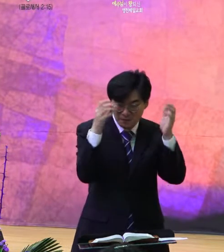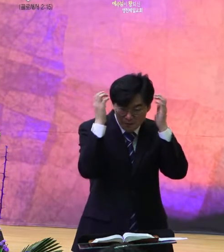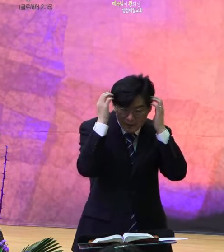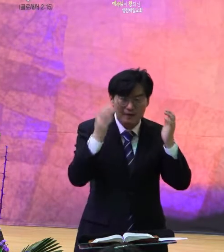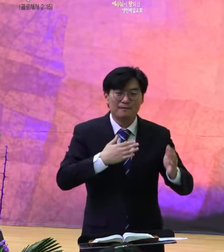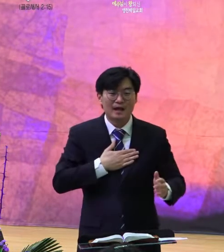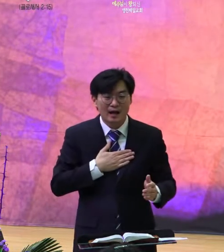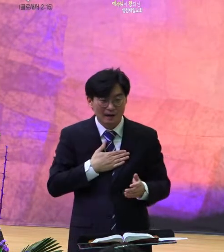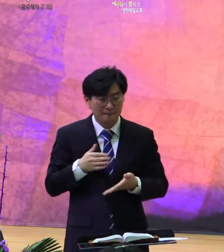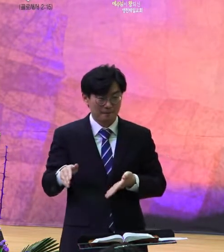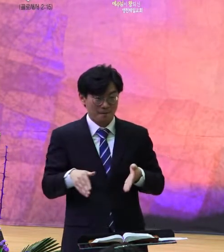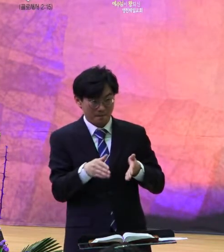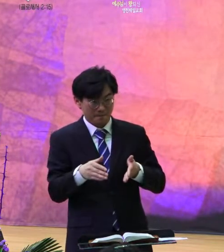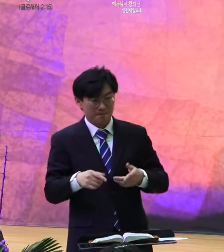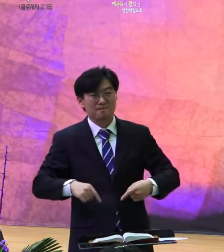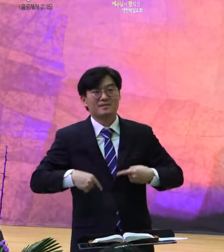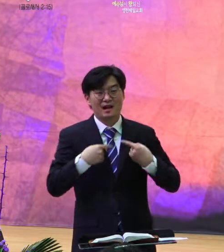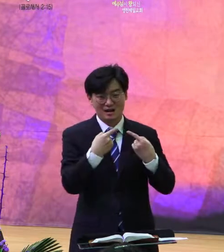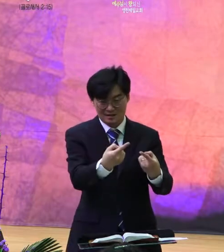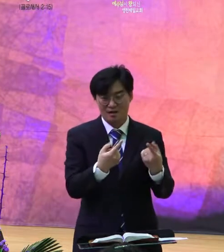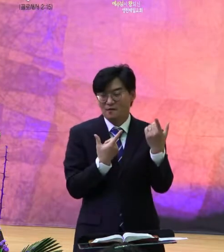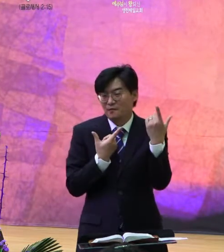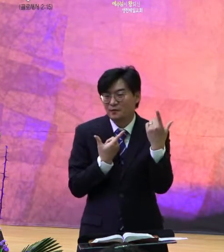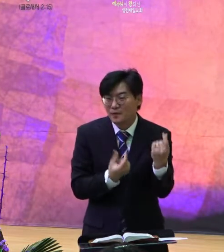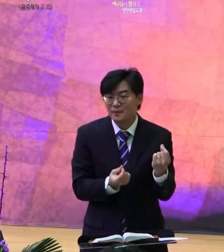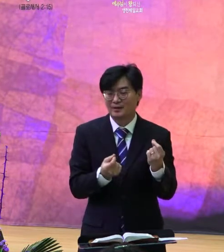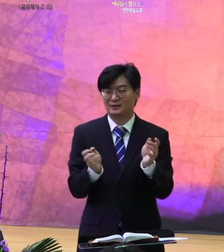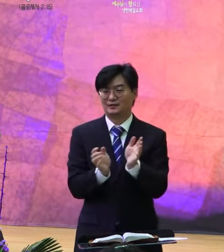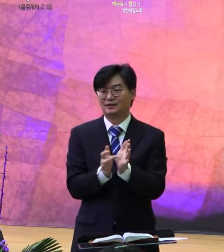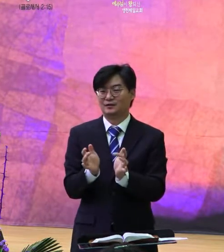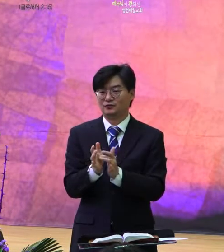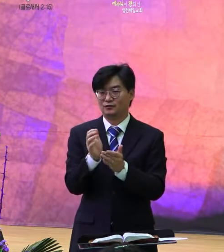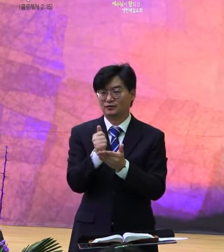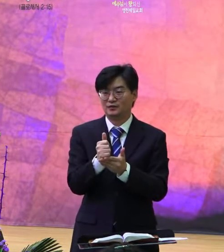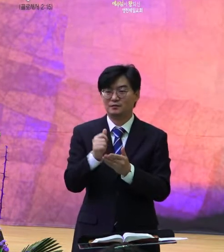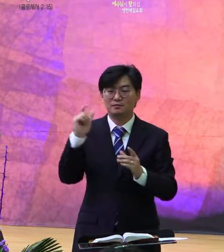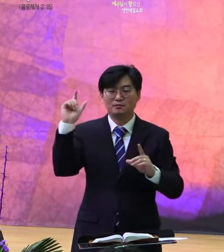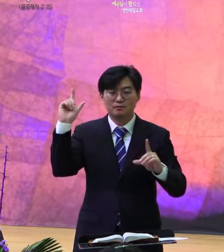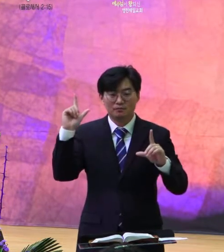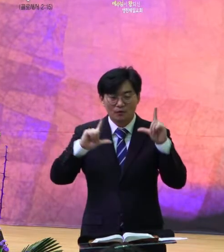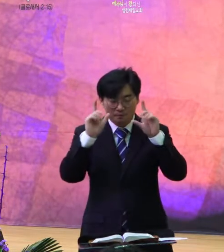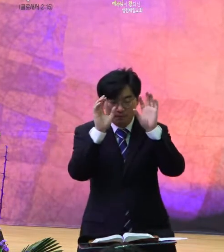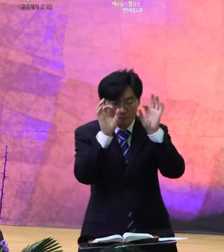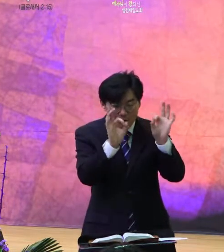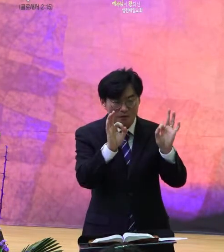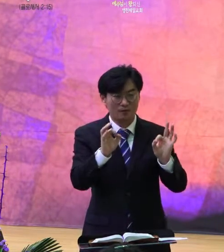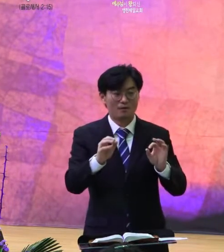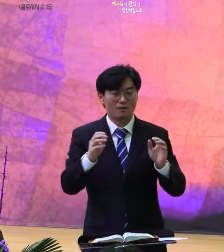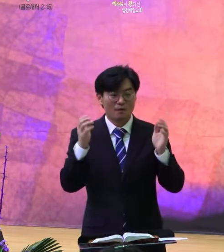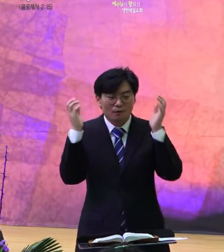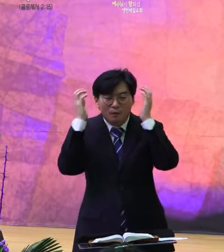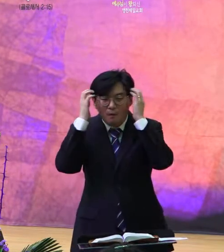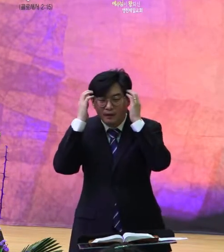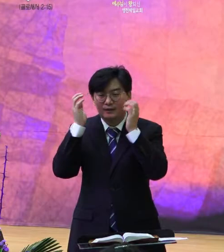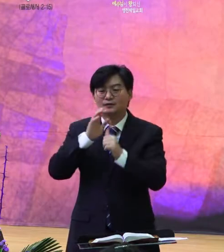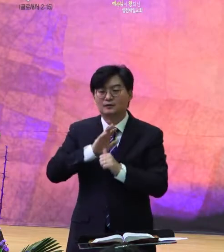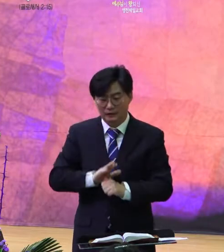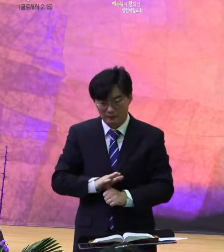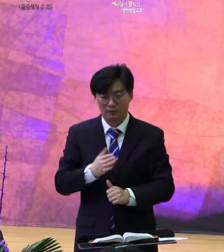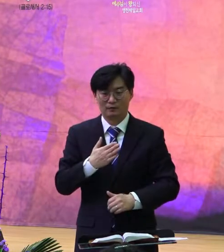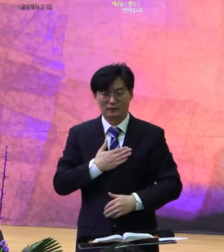십자가 그 길을 기꺼이 주님을 바라보면서 천국을 바라보면서 걸어가는 사람이 진정 그리스도인입니다.